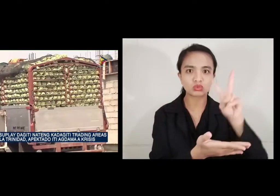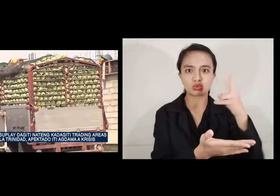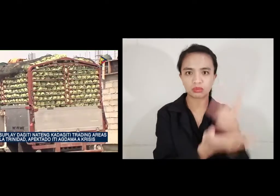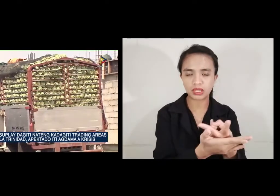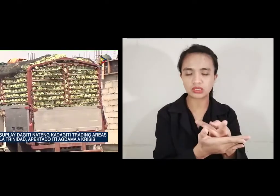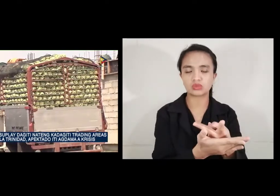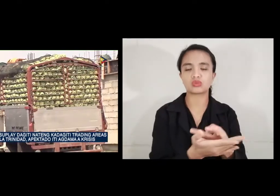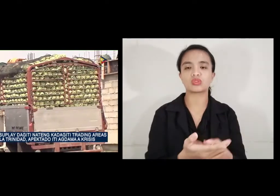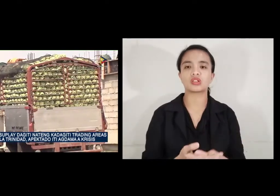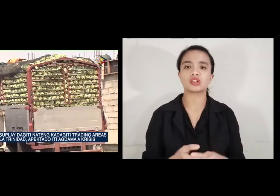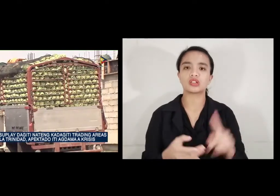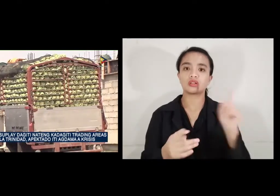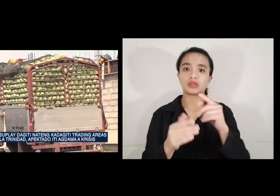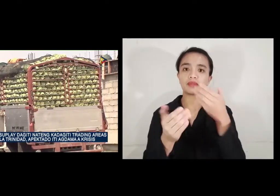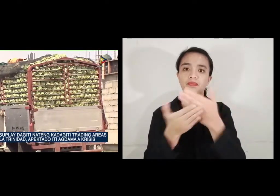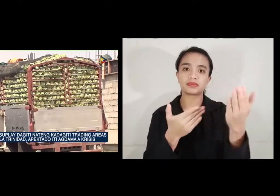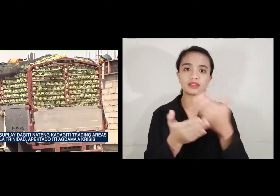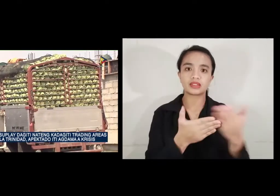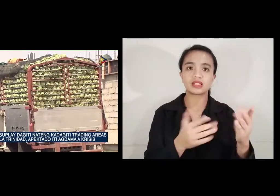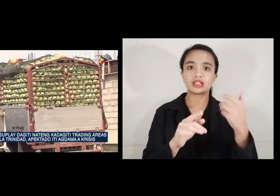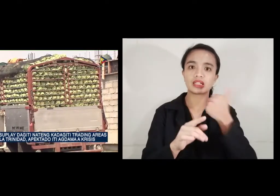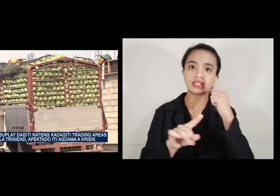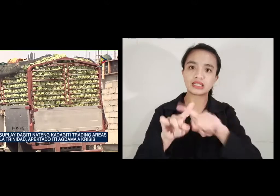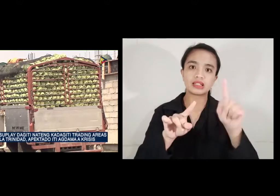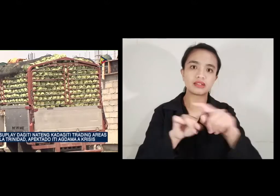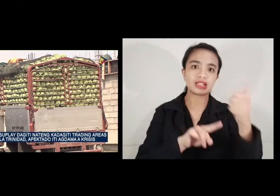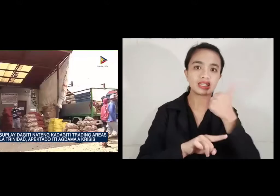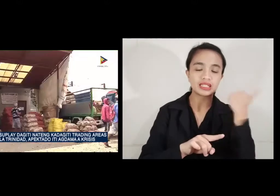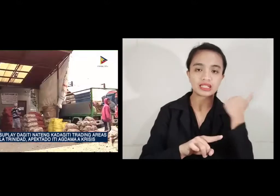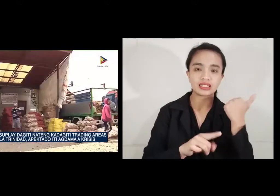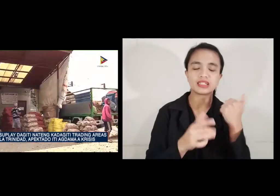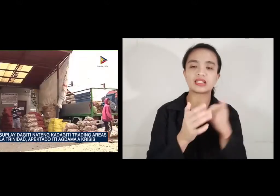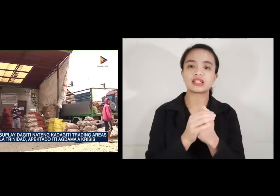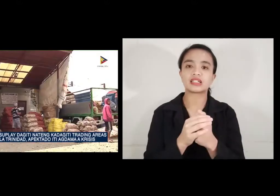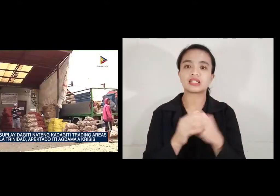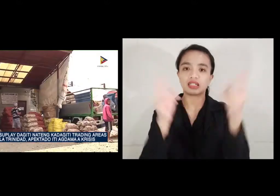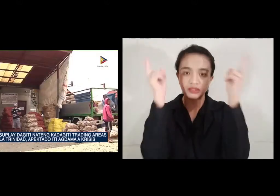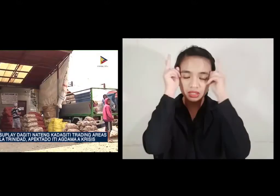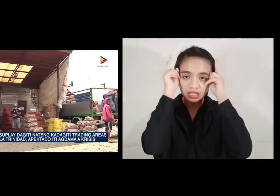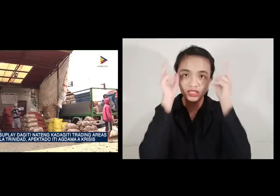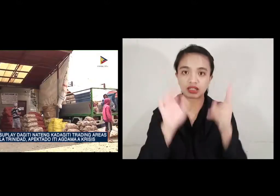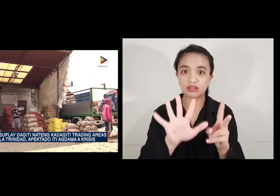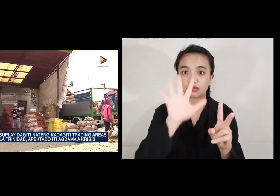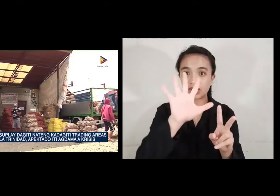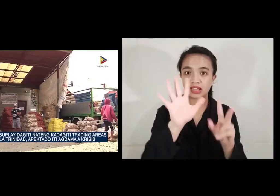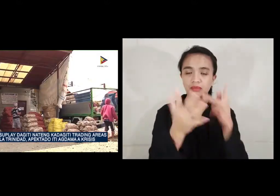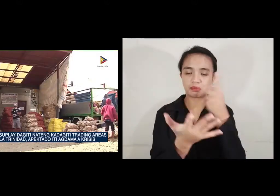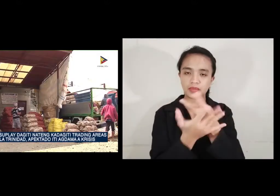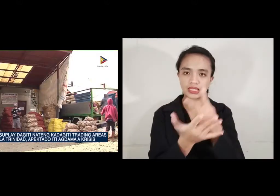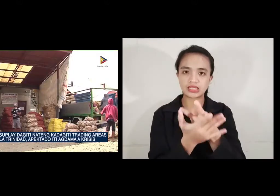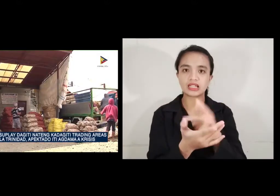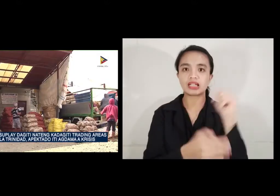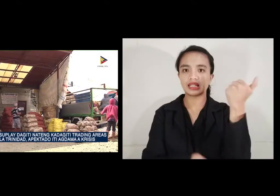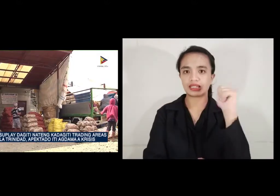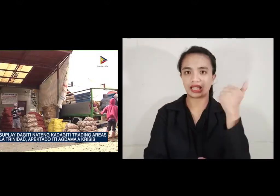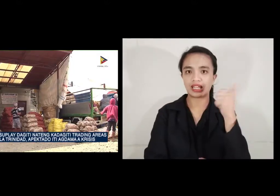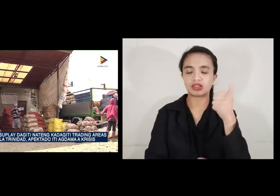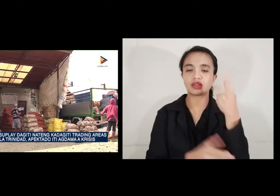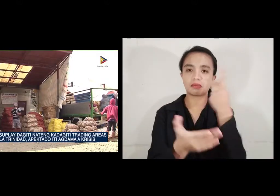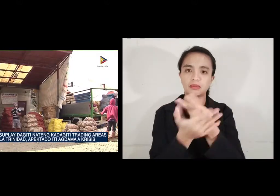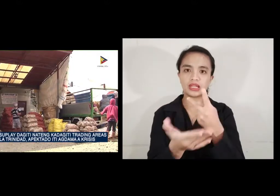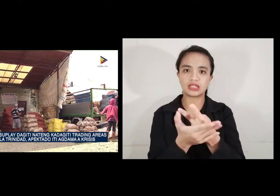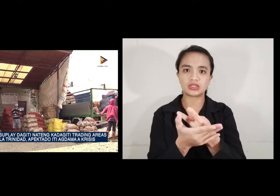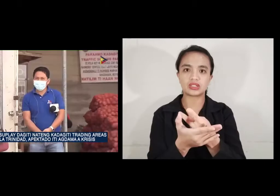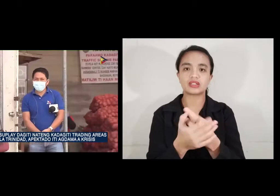mat ti probinsya at tinanggatang da kadagiti daddumaan nateng abagsak presyo ket 5 pesos aging ga iti 10